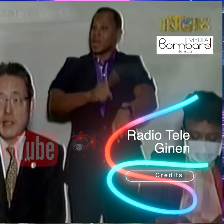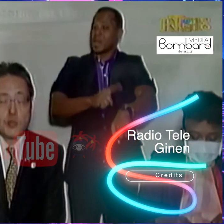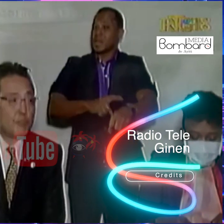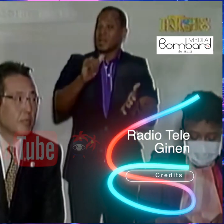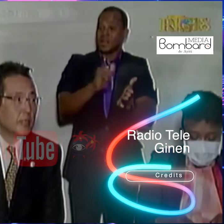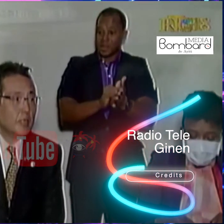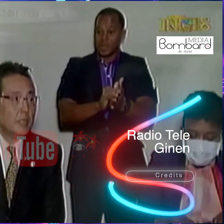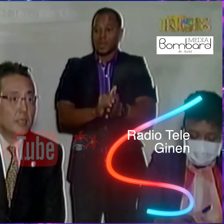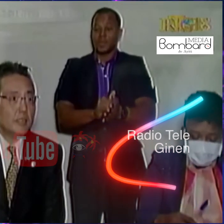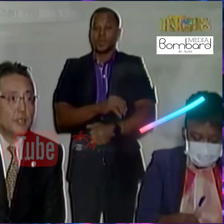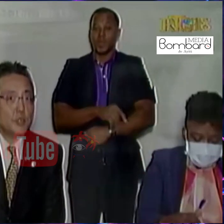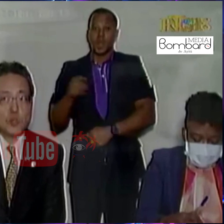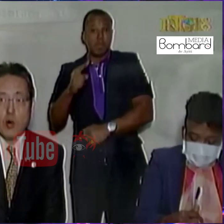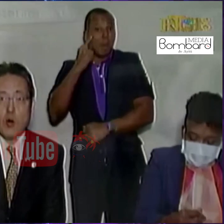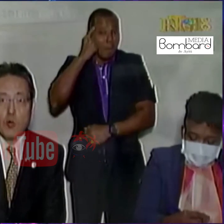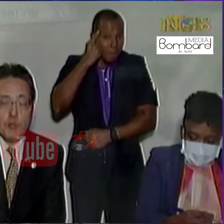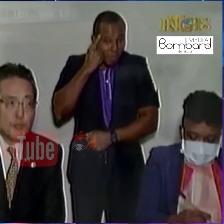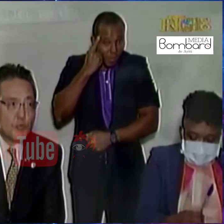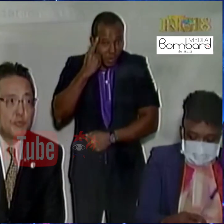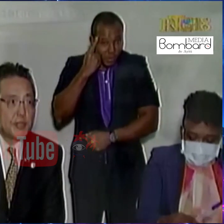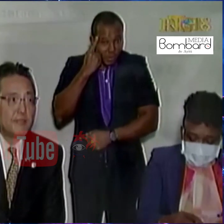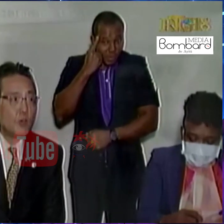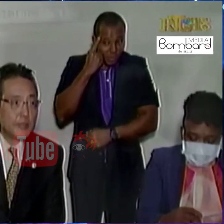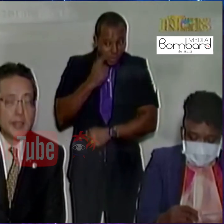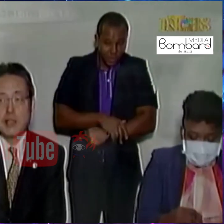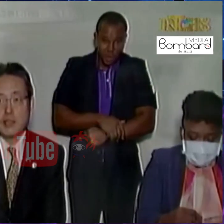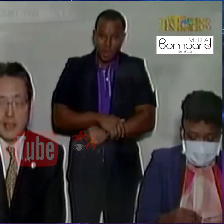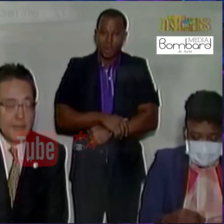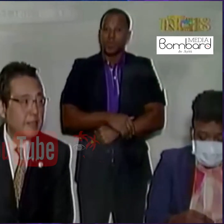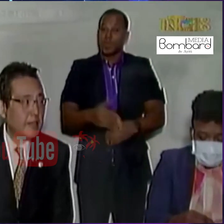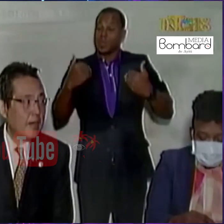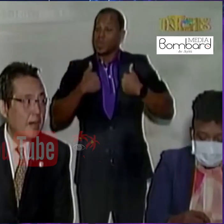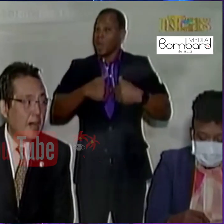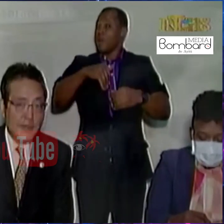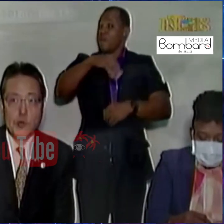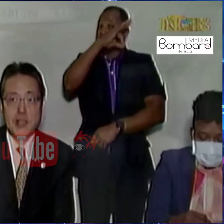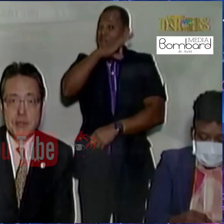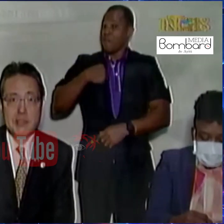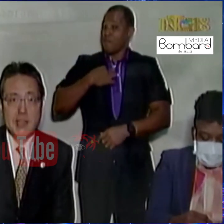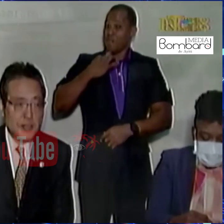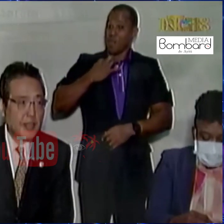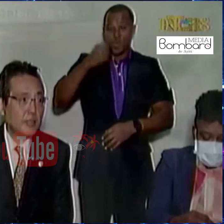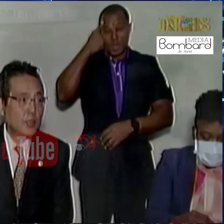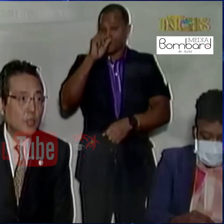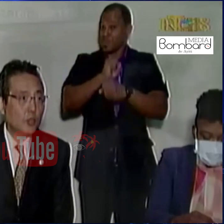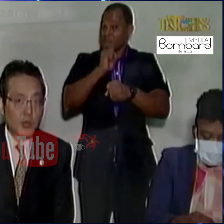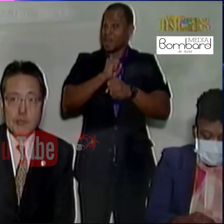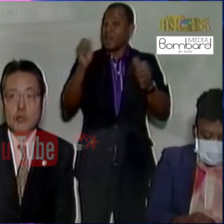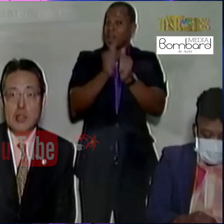raison pour laquelle je pense qu'ils ont encore beaucoup plus de volonté de travailler avec nos amis